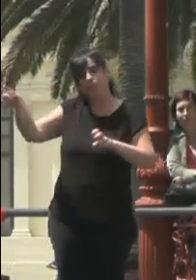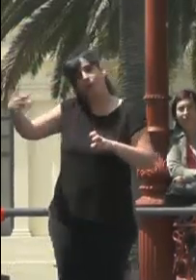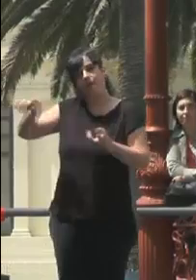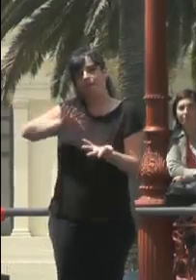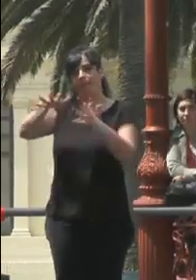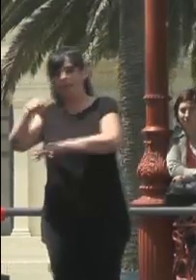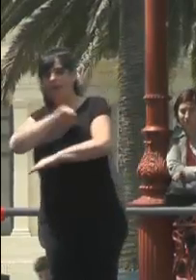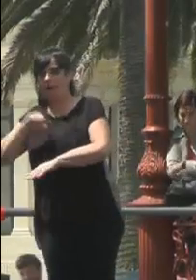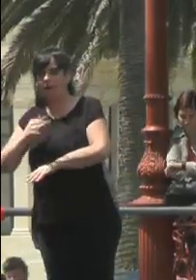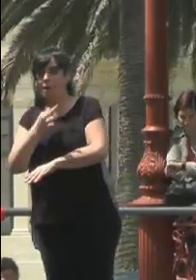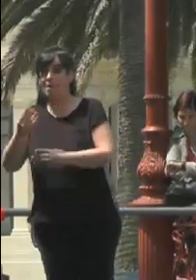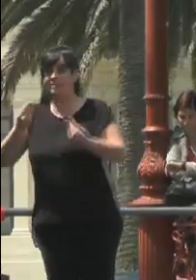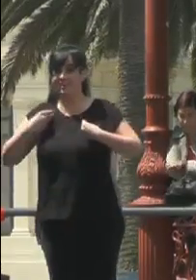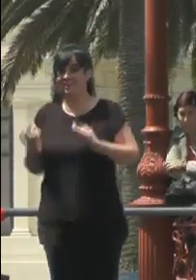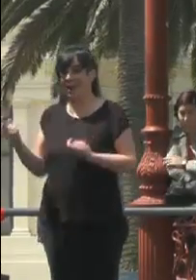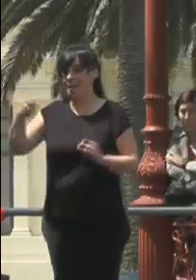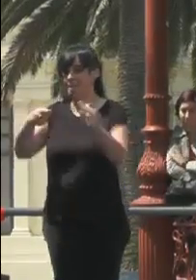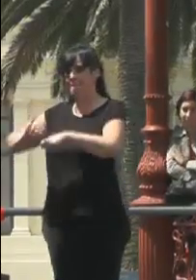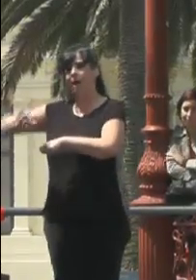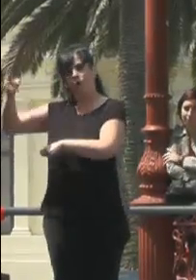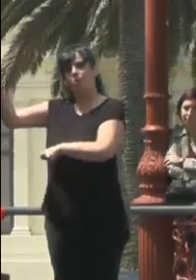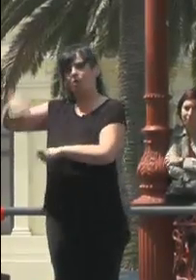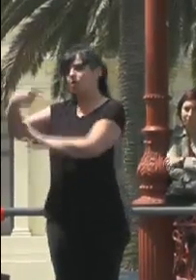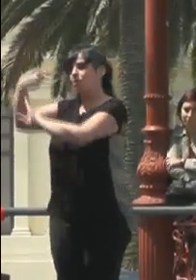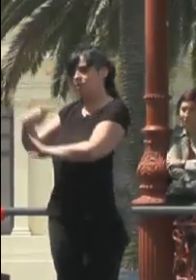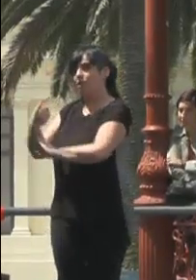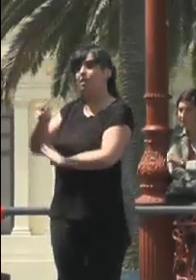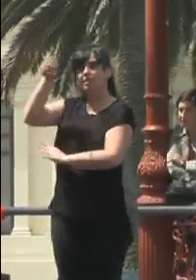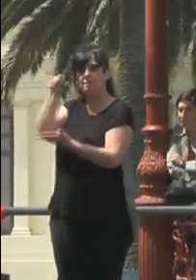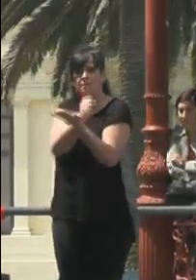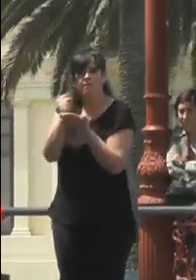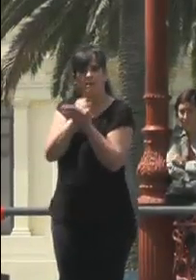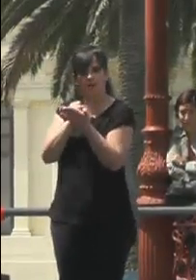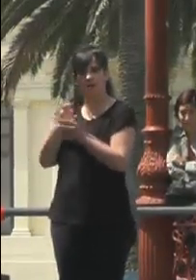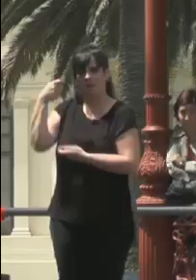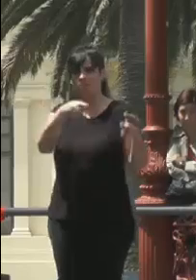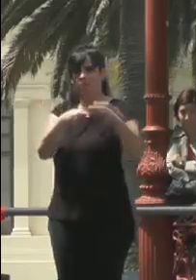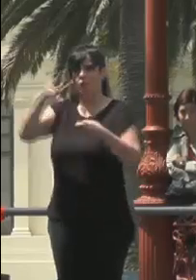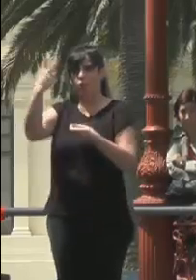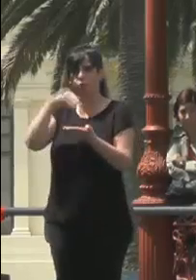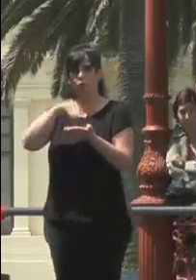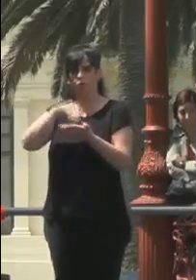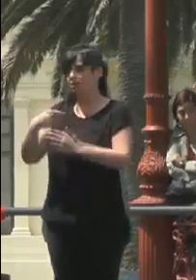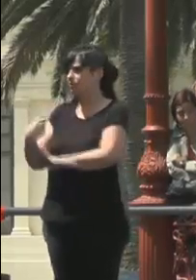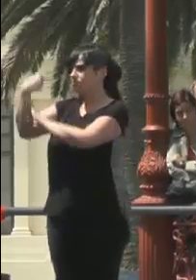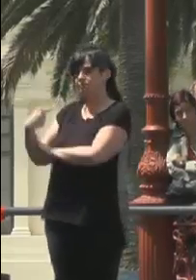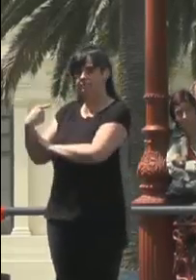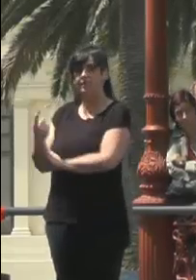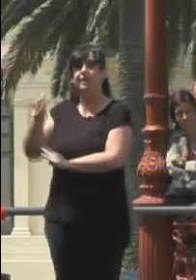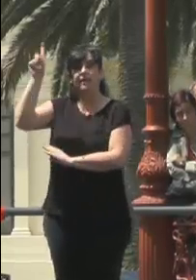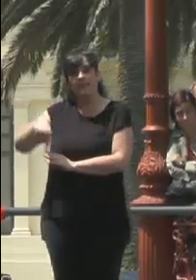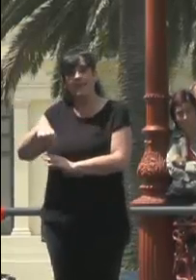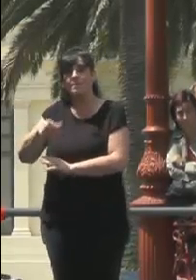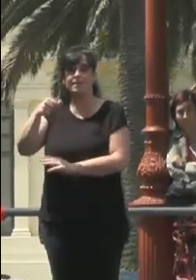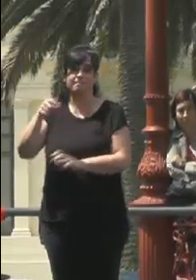incorporar repagos na sanidade, para reincorporar repagos farmacéuticos, para facer un ensino de ricos e